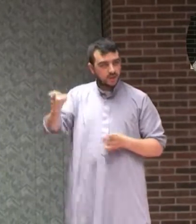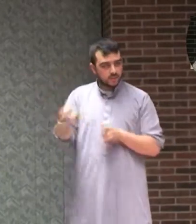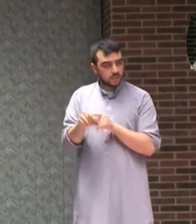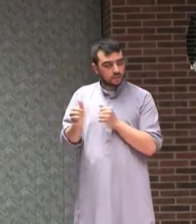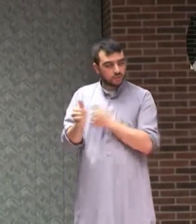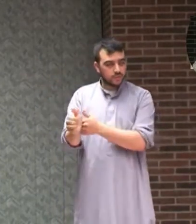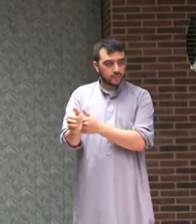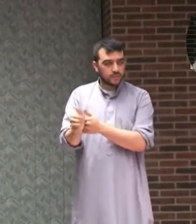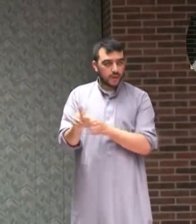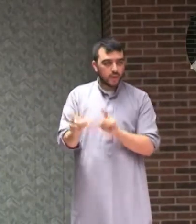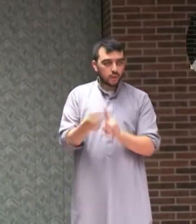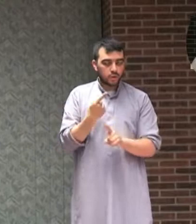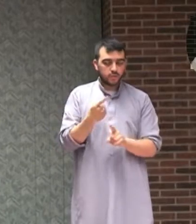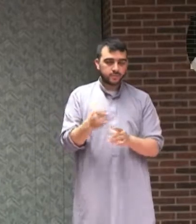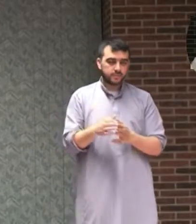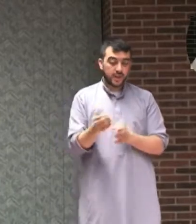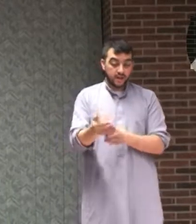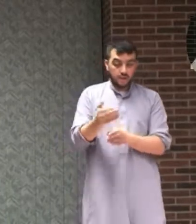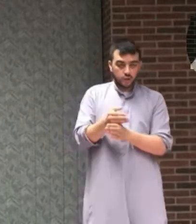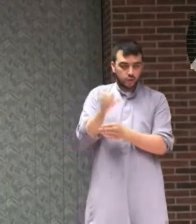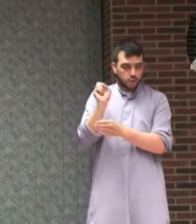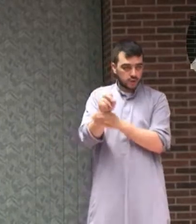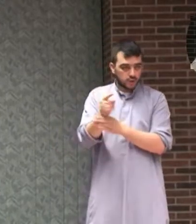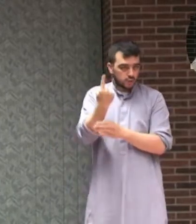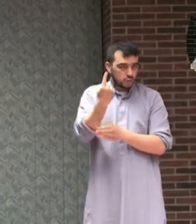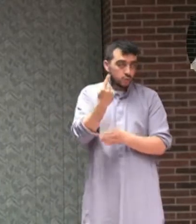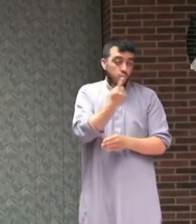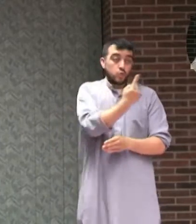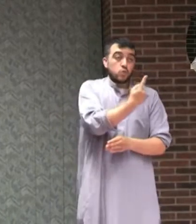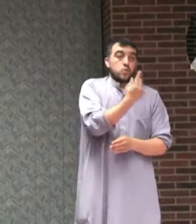Eid al-Adha, le jour du Eid al-Fitr, afwan.